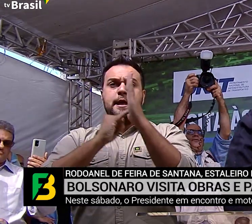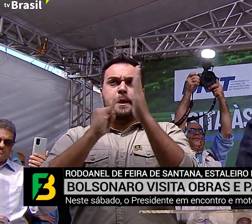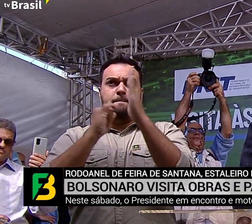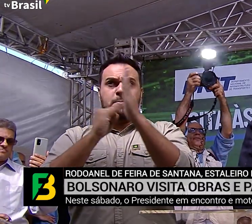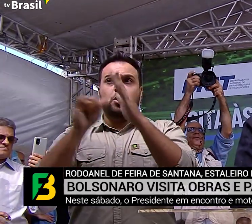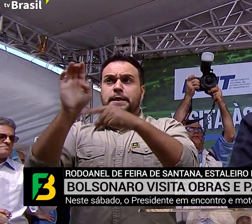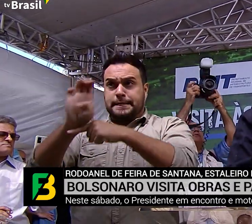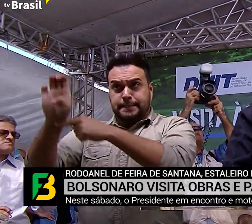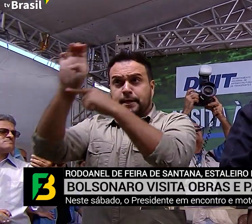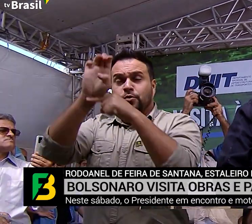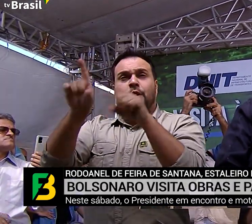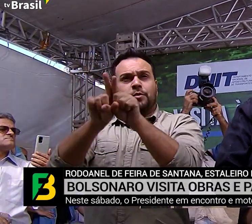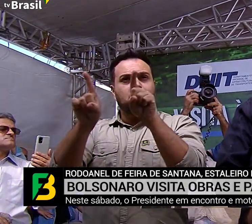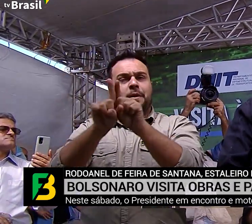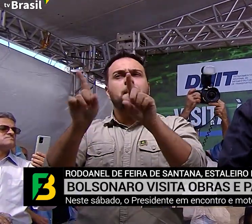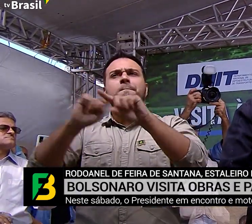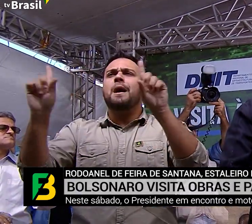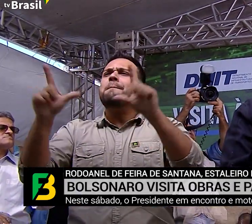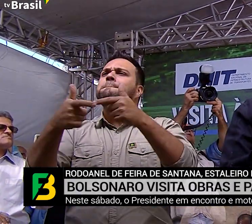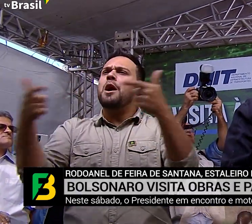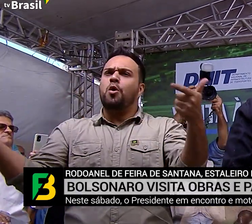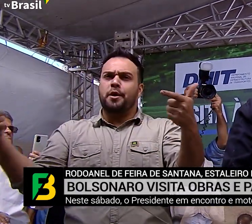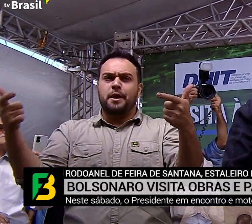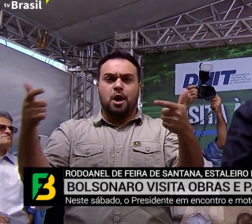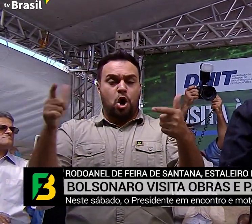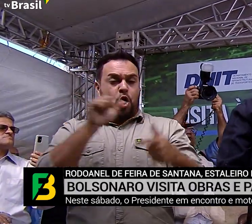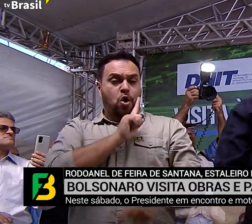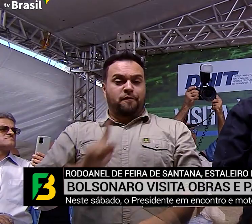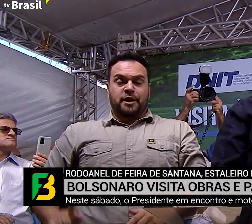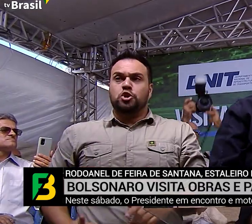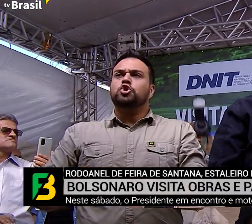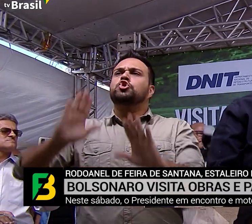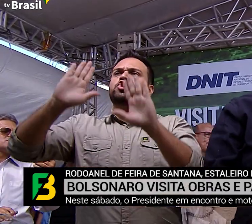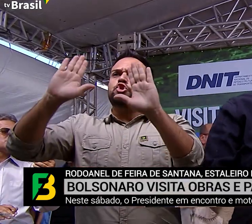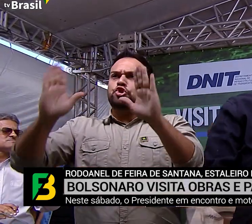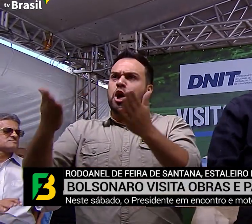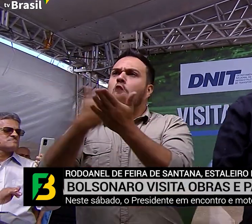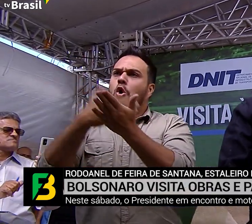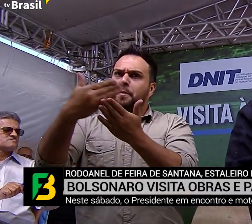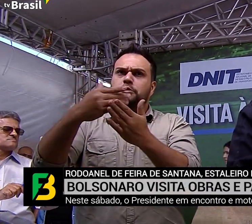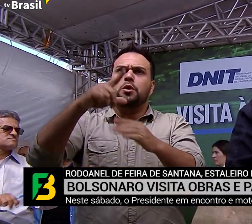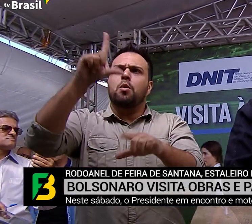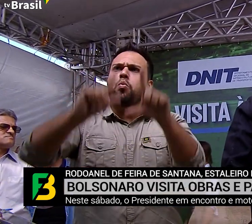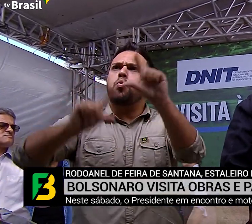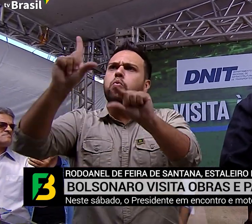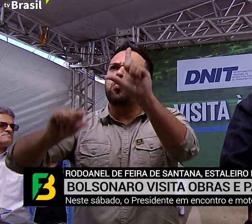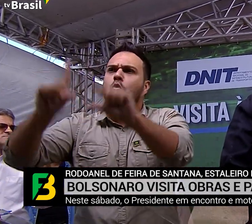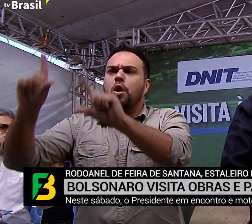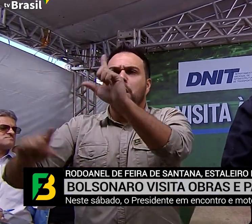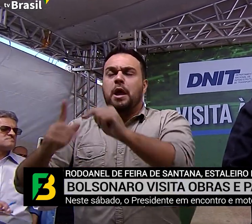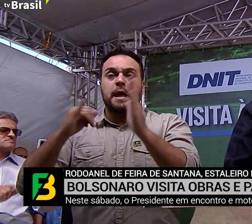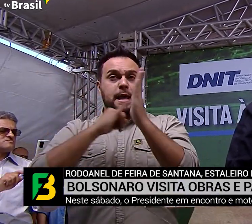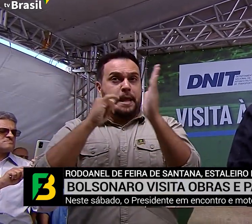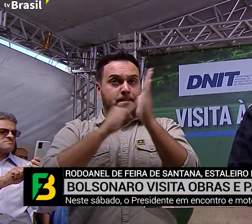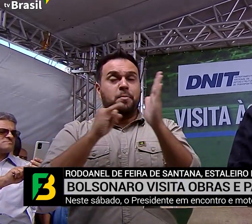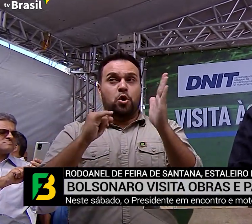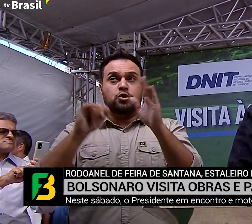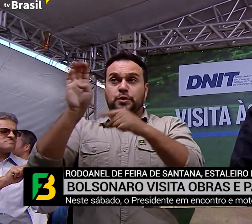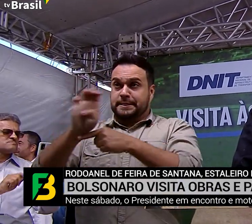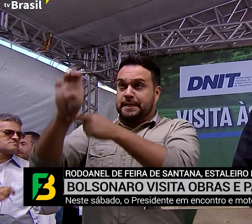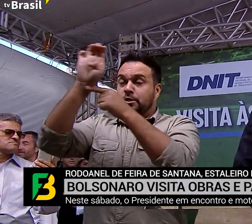estaduais. A maioria dos governadores já começaram a reduzir o preço dos impostos